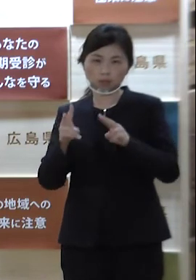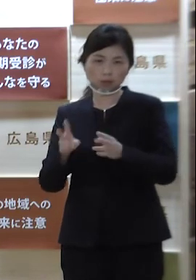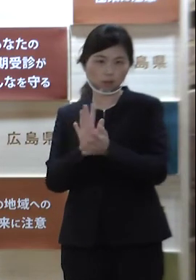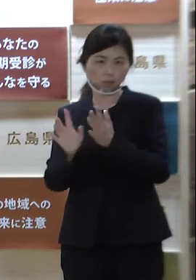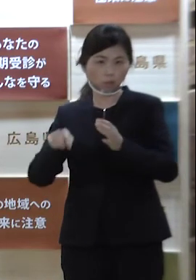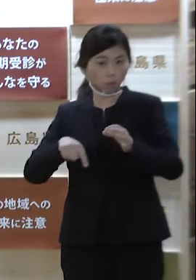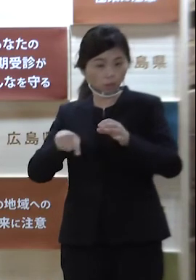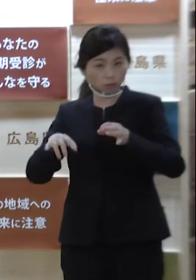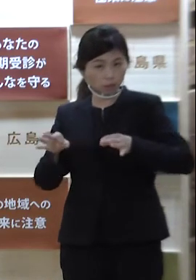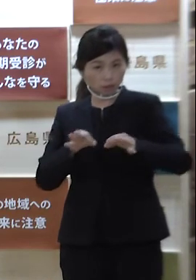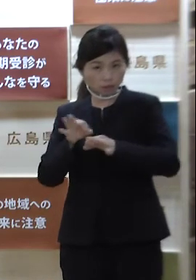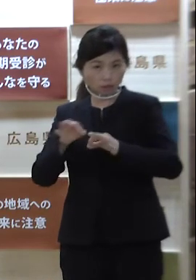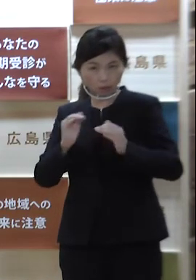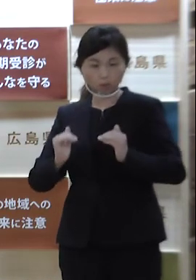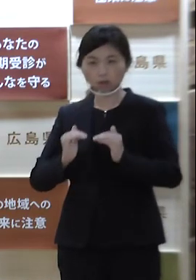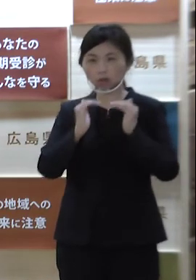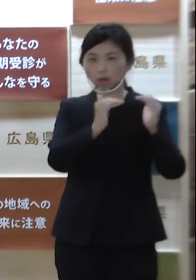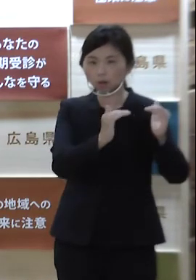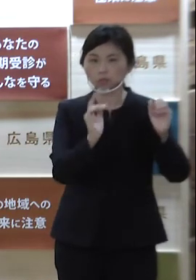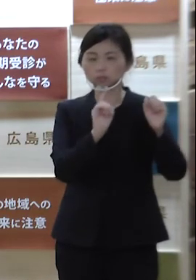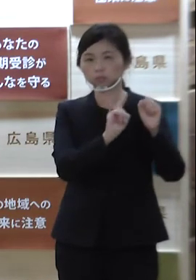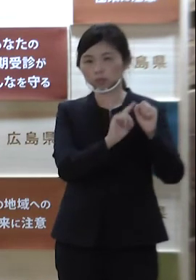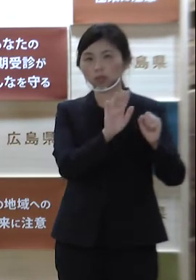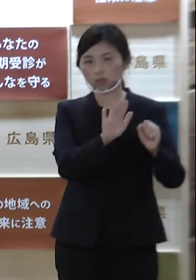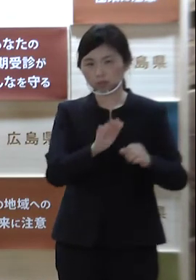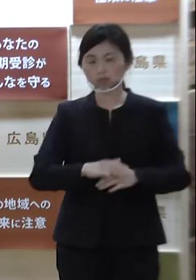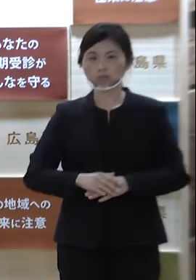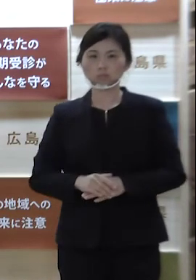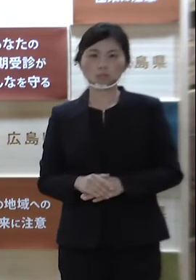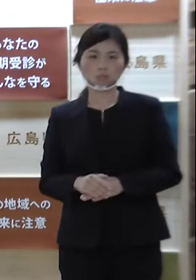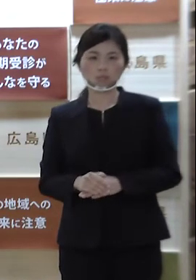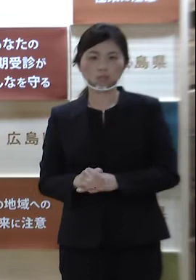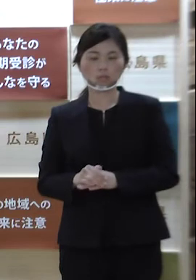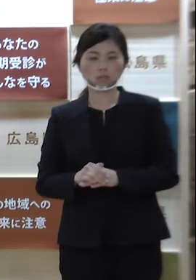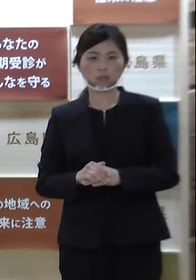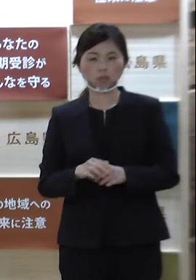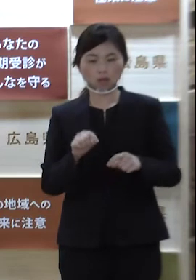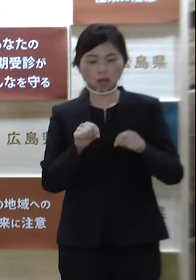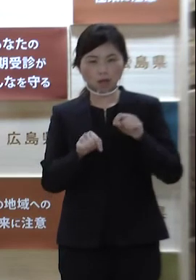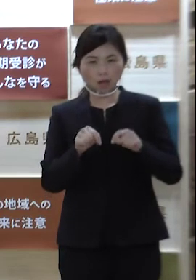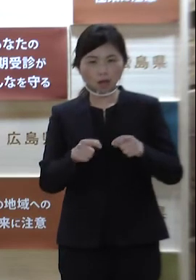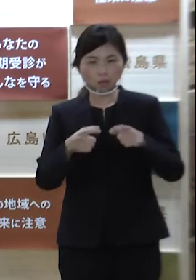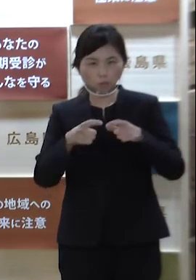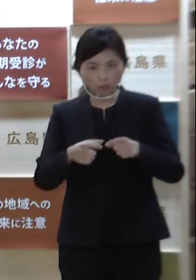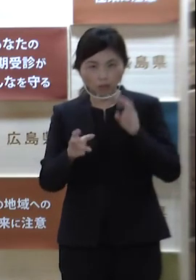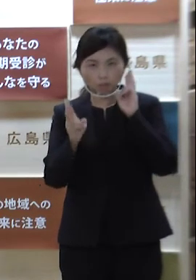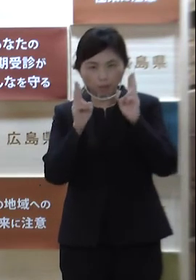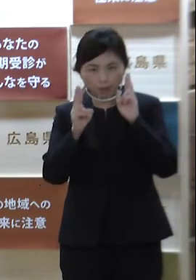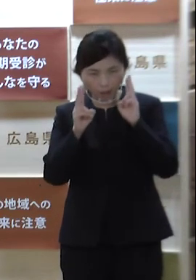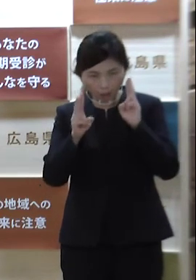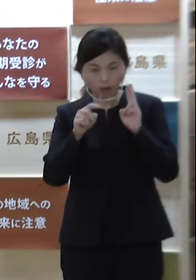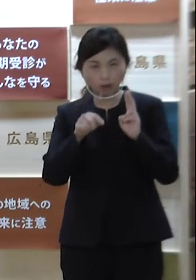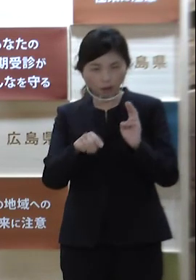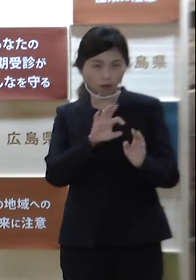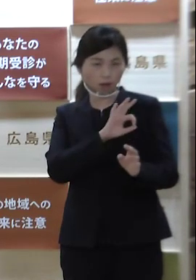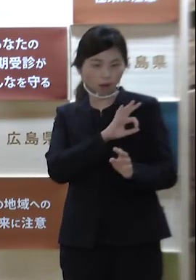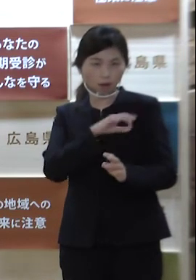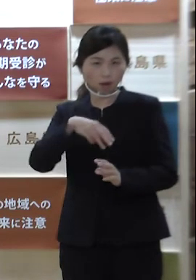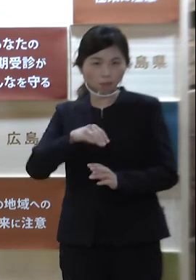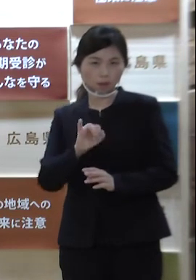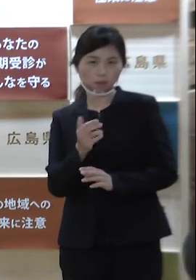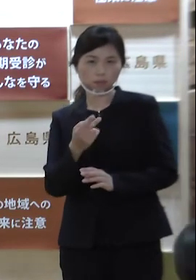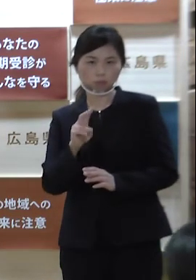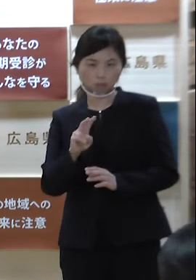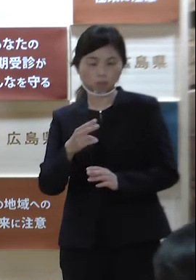ところでありますが、この度外資系の半導体メーカーでありますマイクロメモリージャパン合同会社から2月